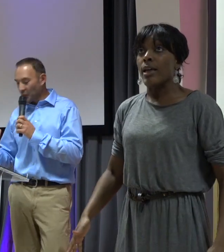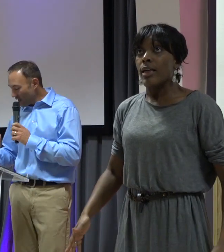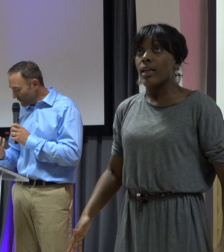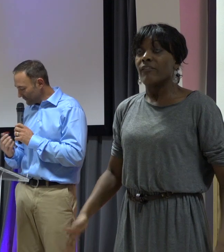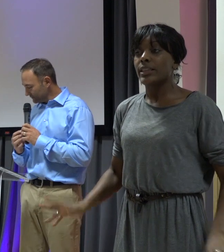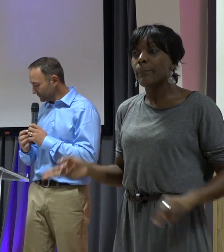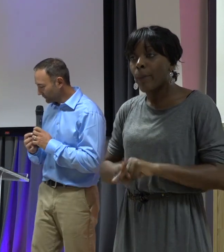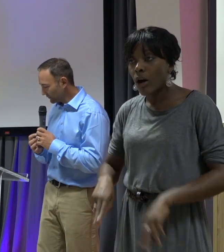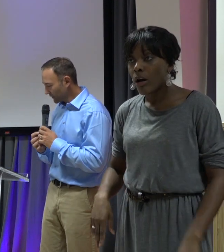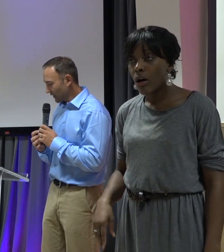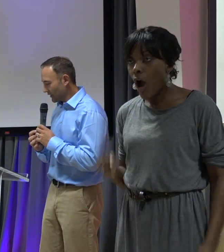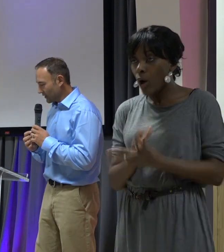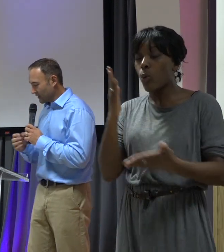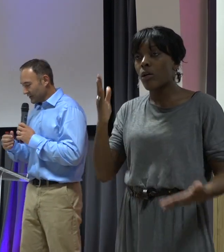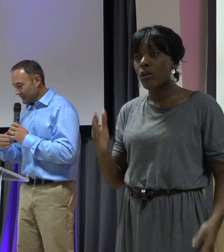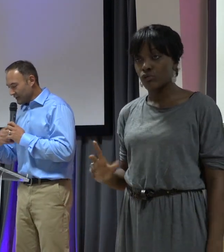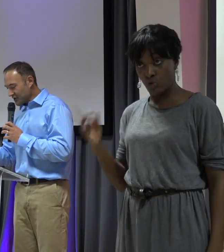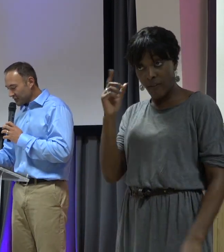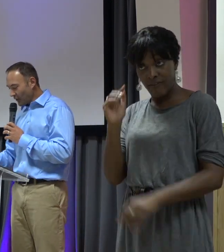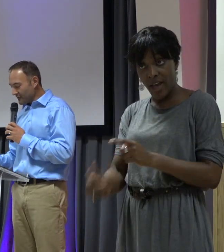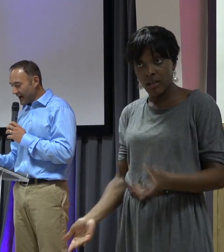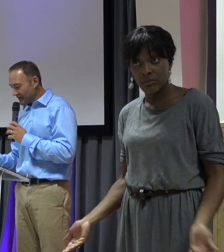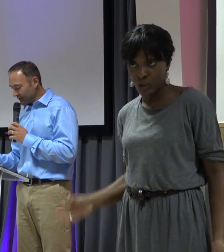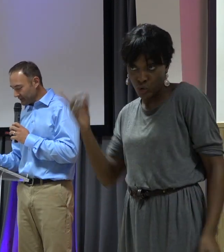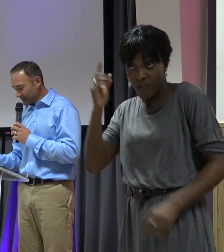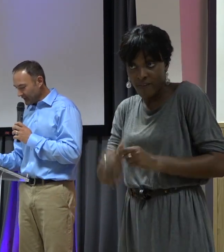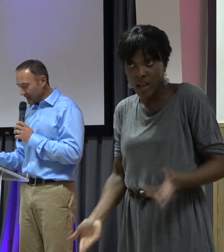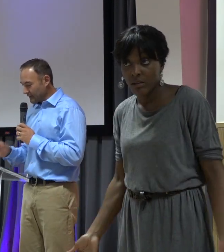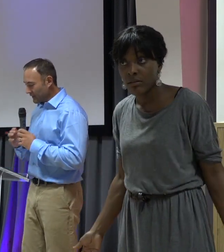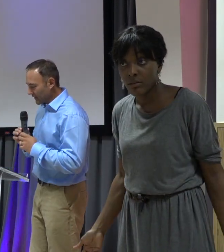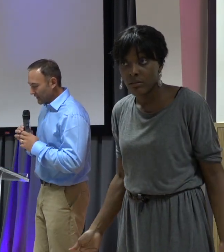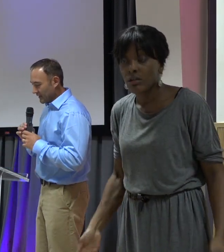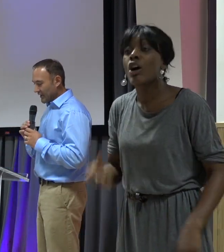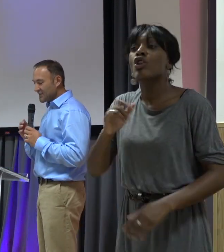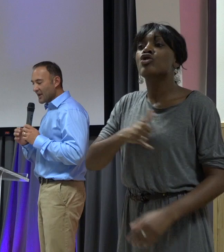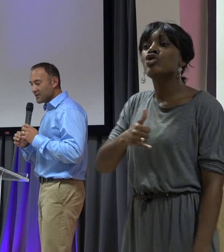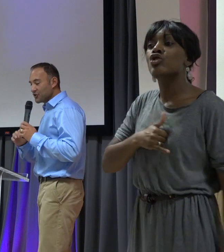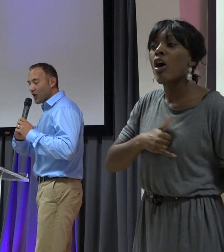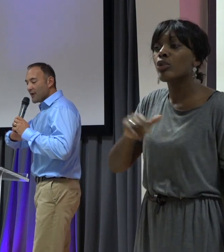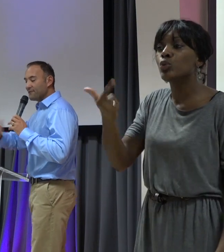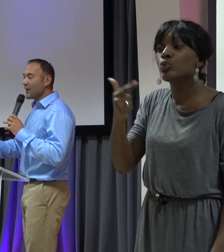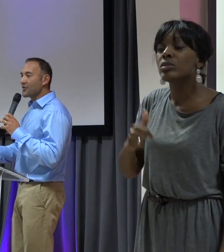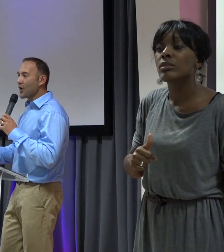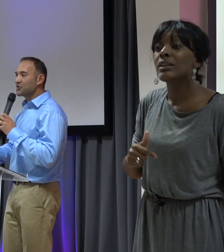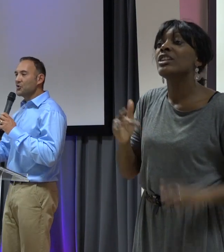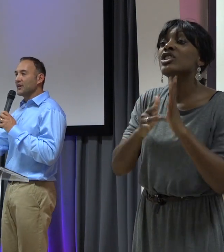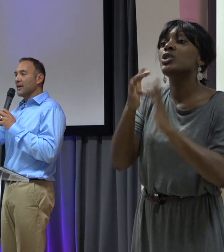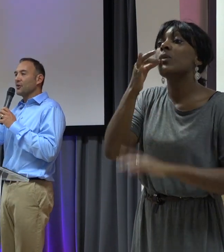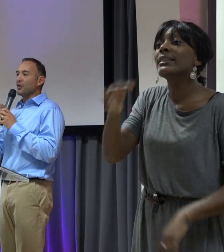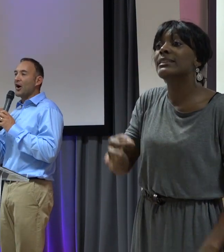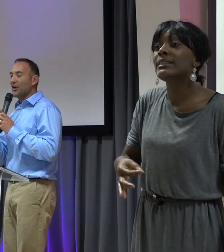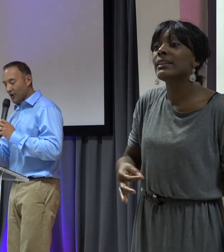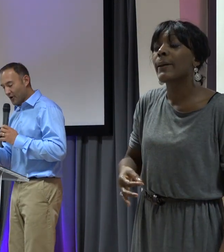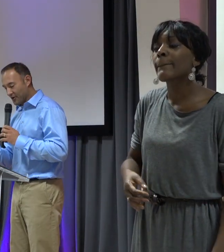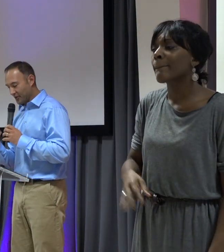chapter 12, Et Jésus a dit dans Luc 12, verses 4 and 5, versets 4 et 5, he said, "To not fear those who can kill